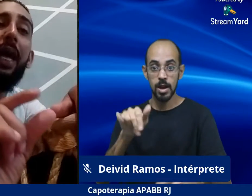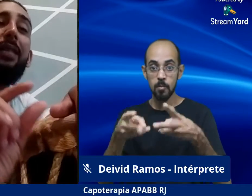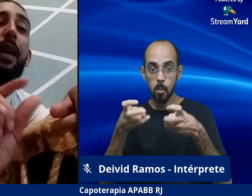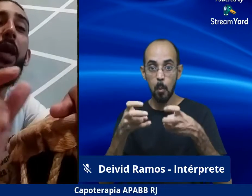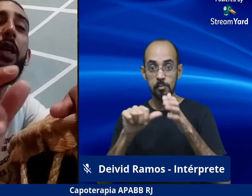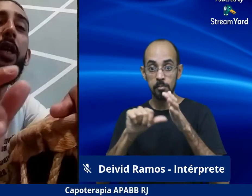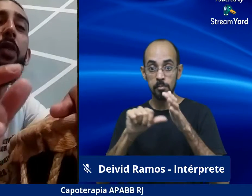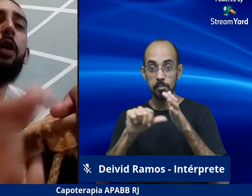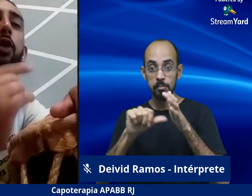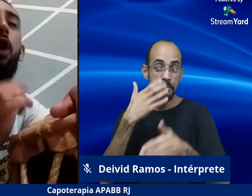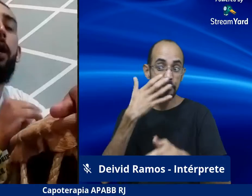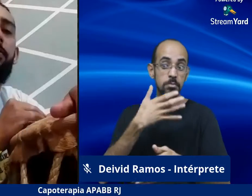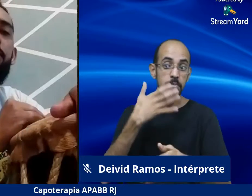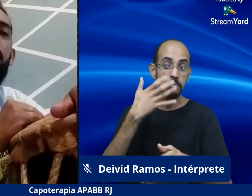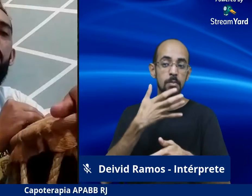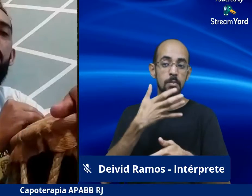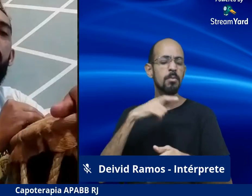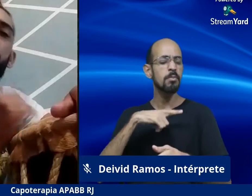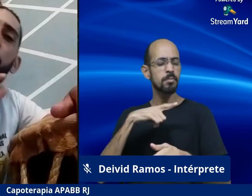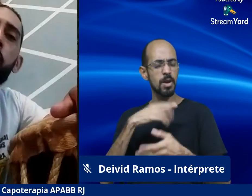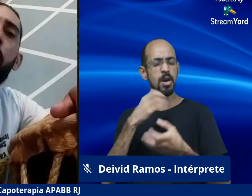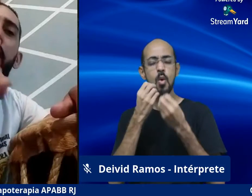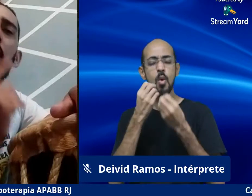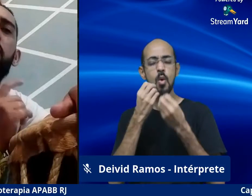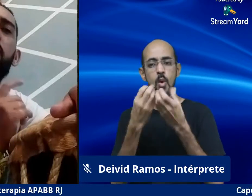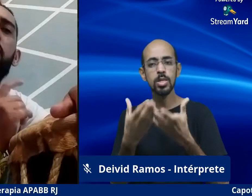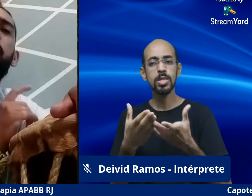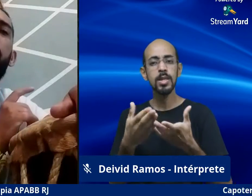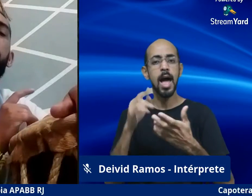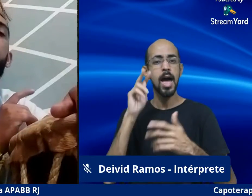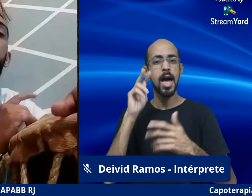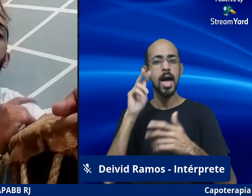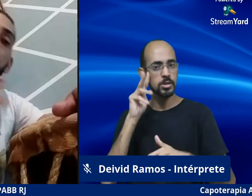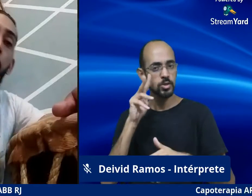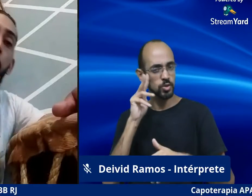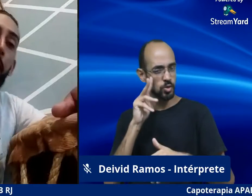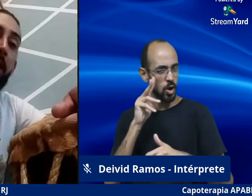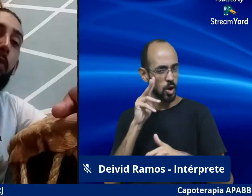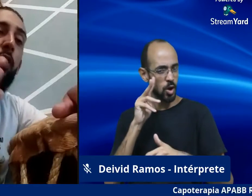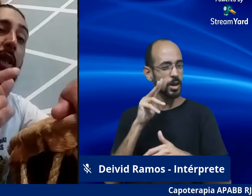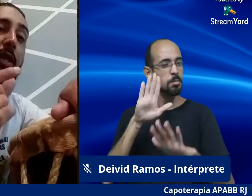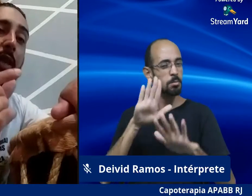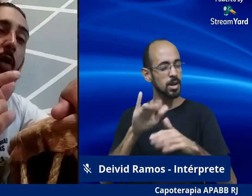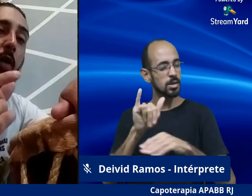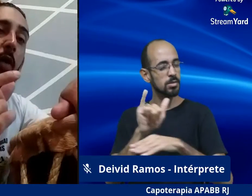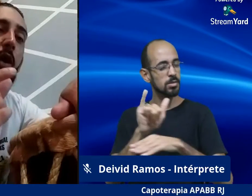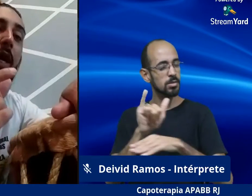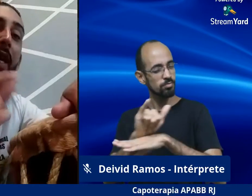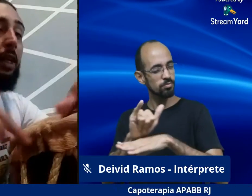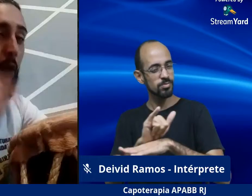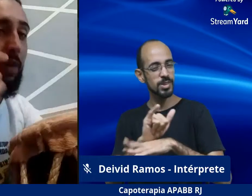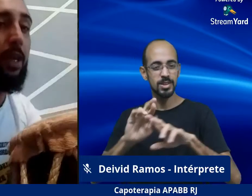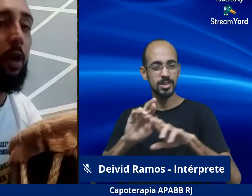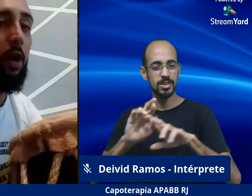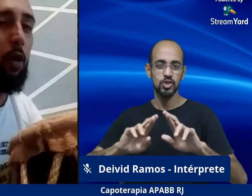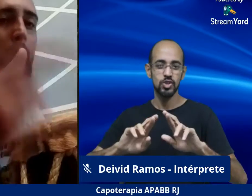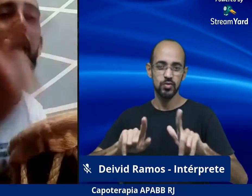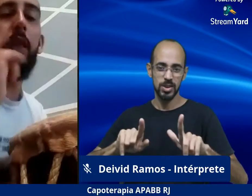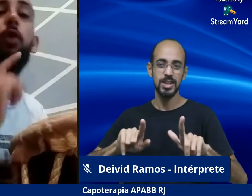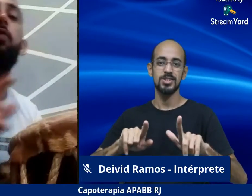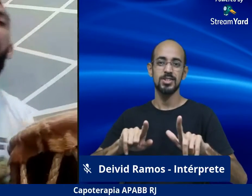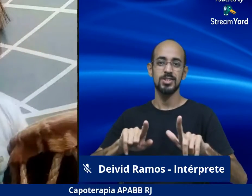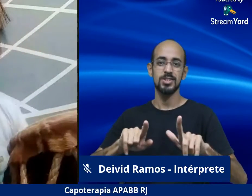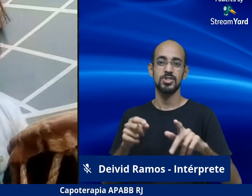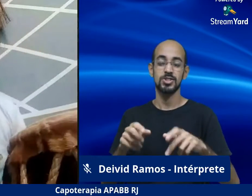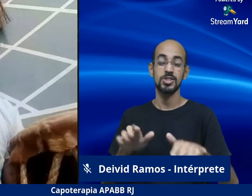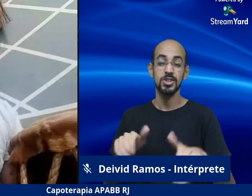contar essa mesma história, só que de uma maneira diferente. Então prestem muita atenção que essa história vai ser contada de